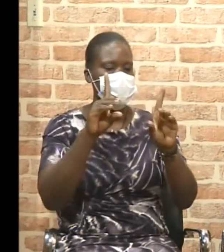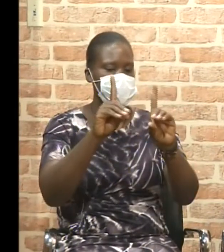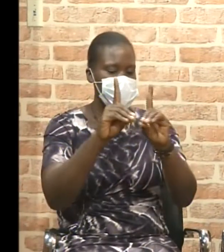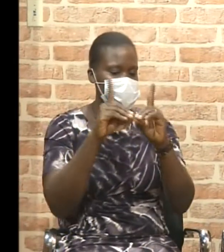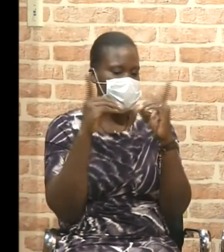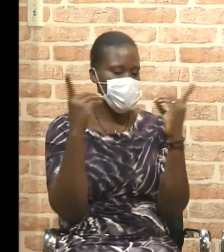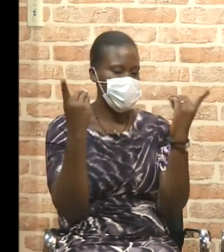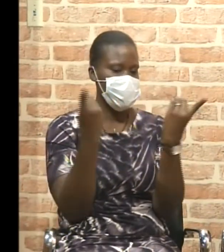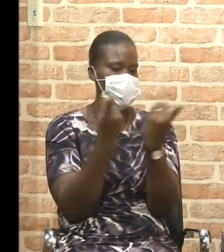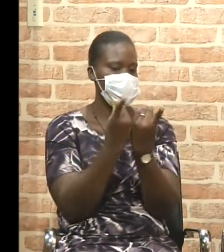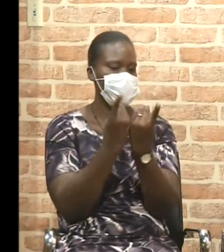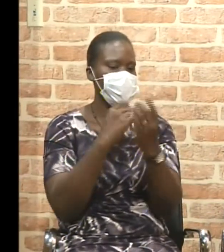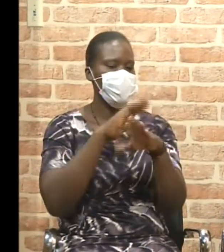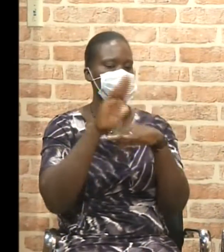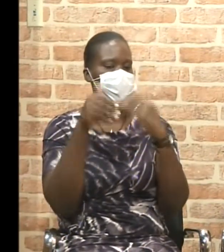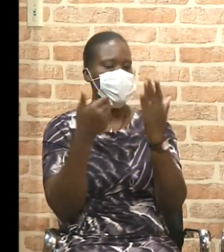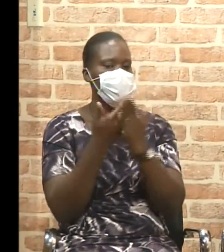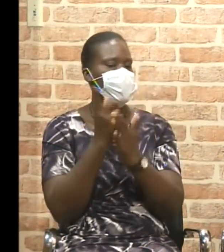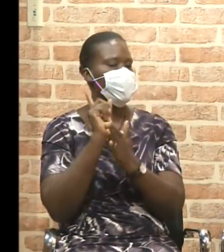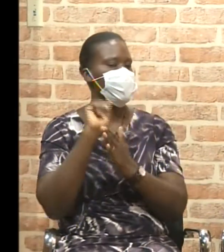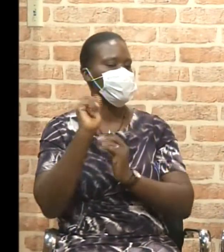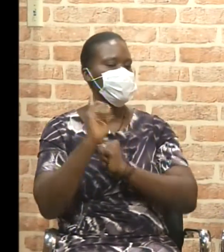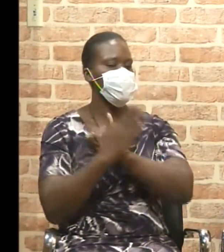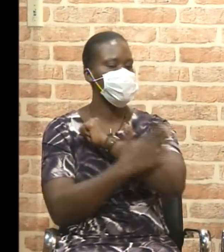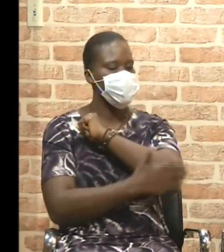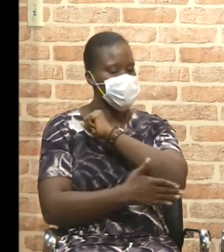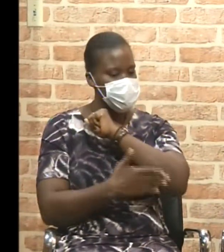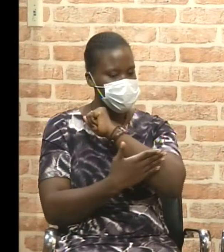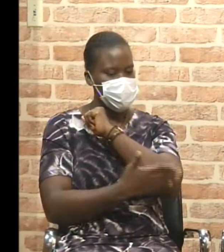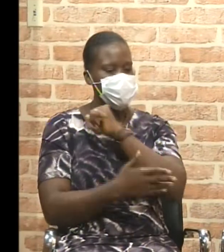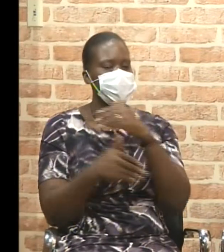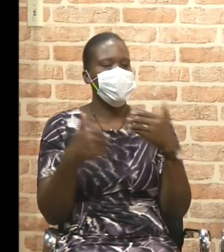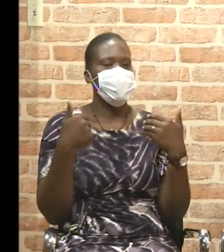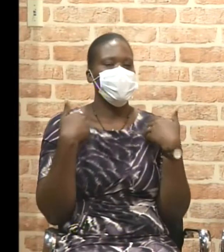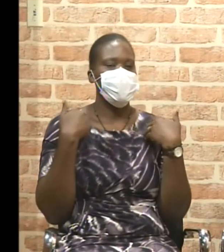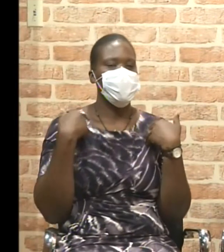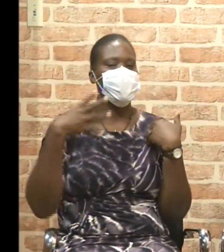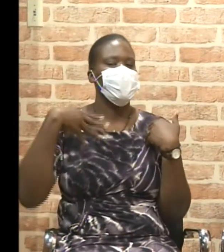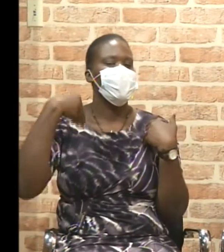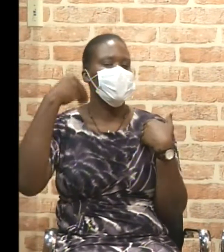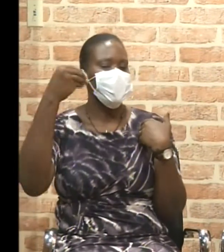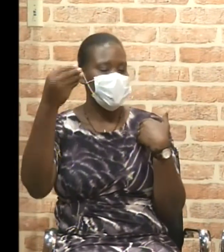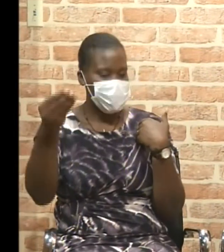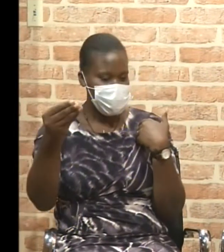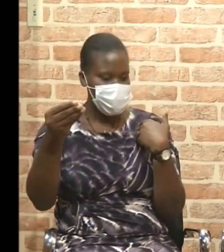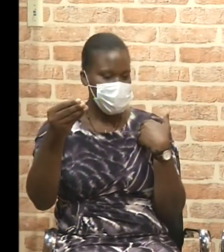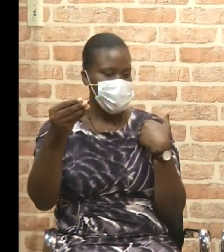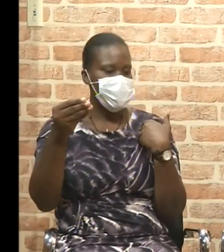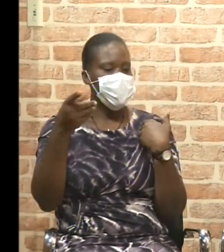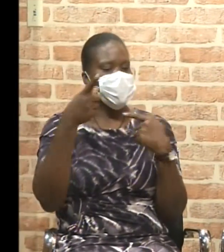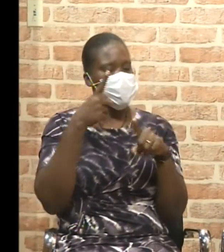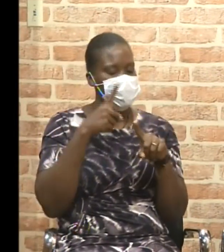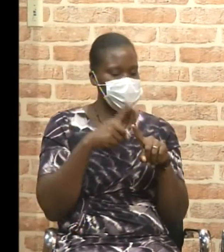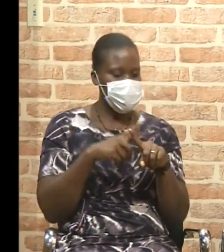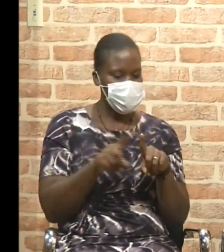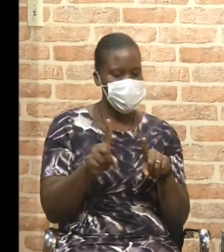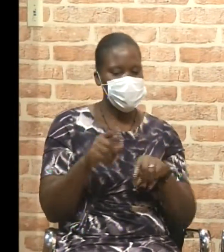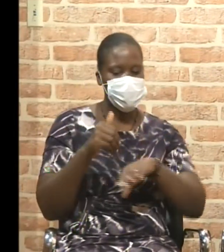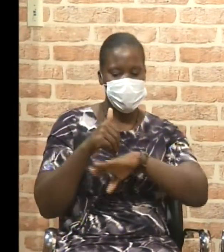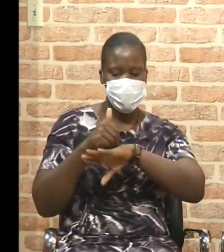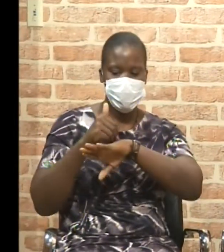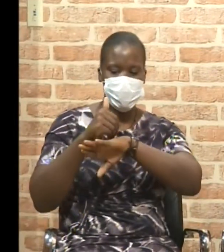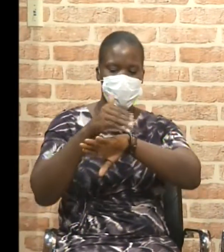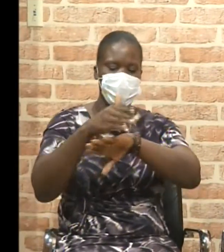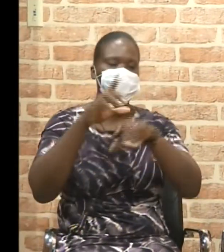pouvons aller faire évaluation coordination départementale nous gain pour nous aller très prochainement mais nous déjà voyons